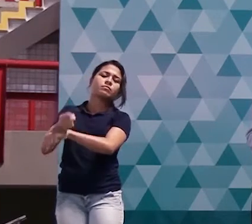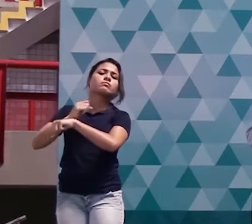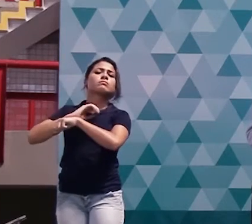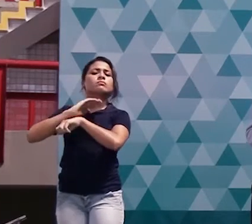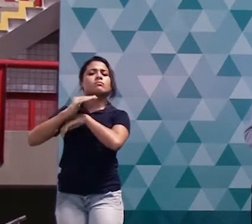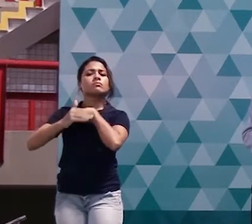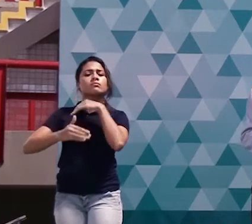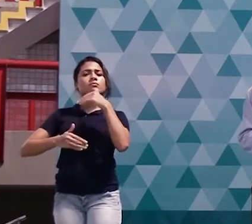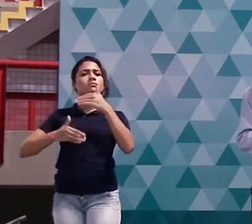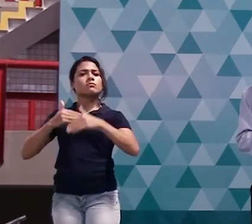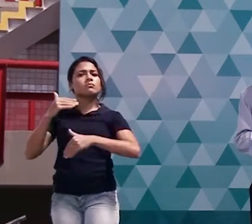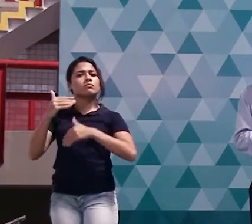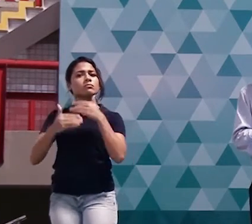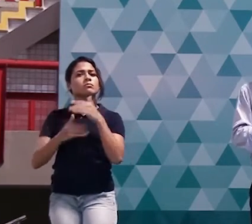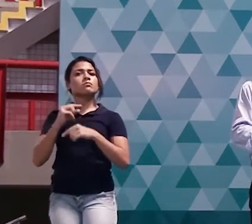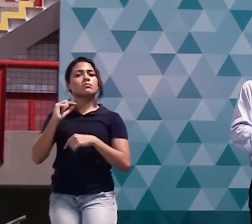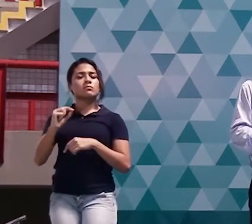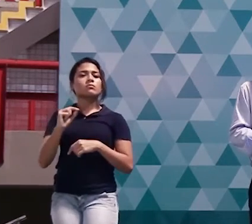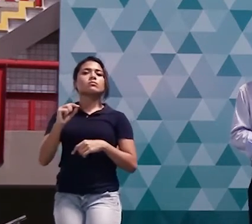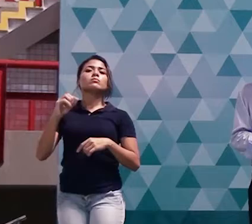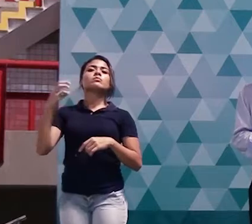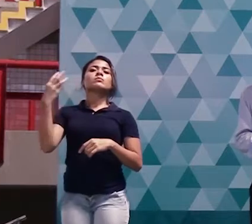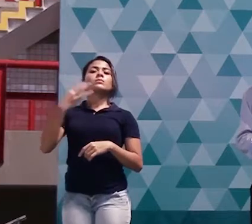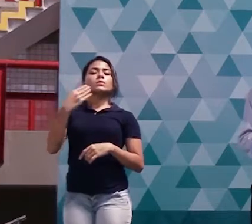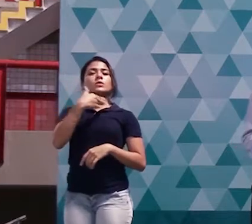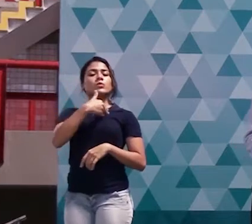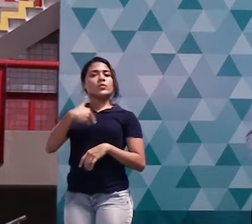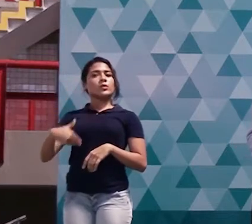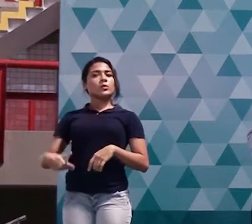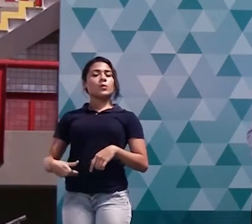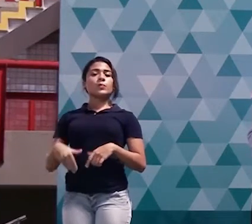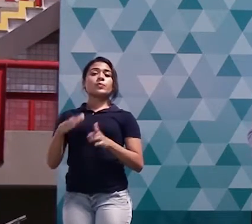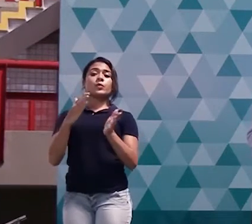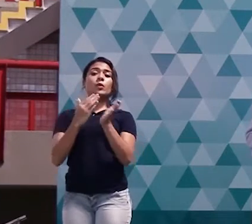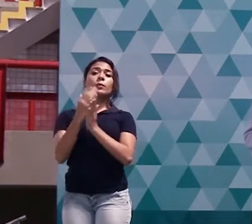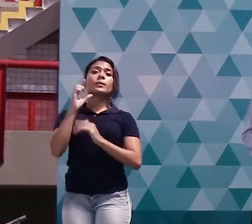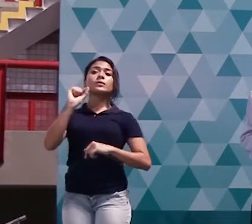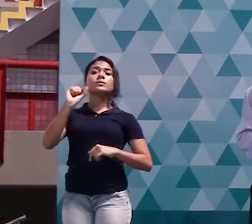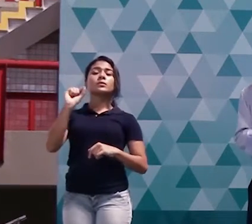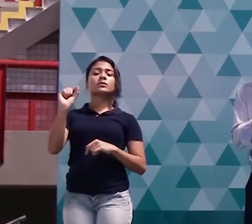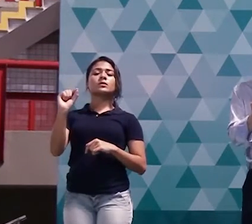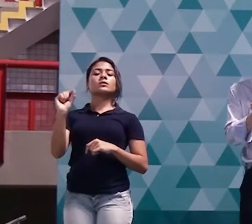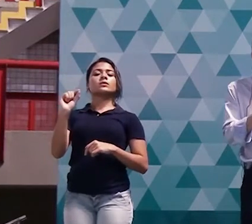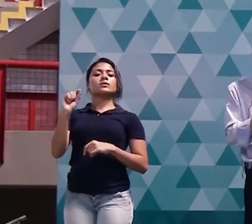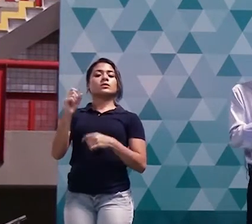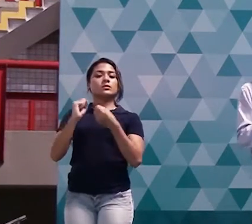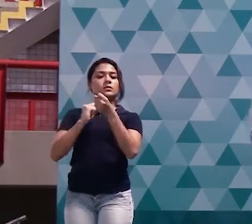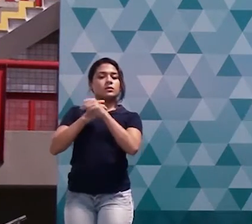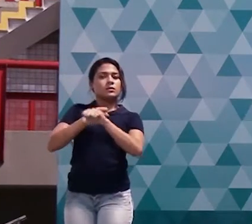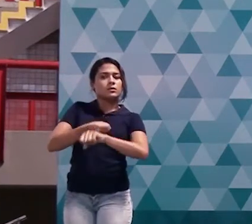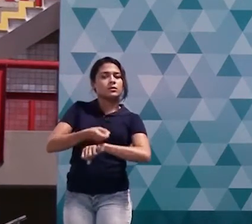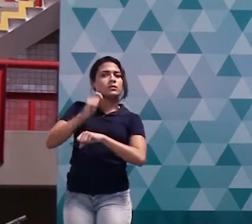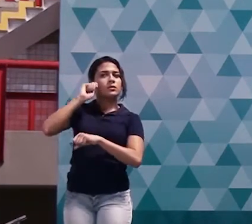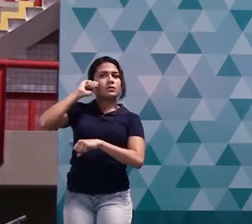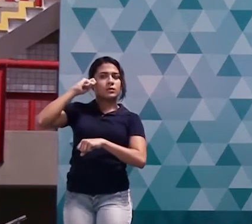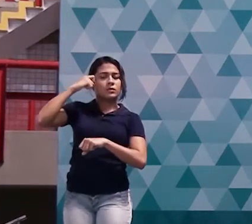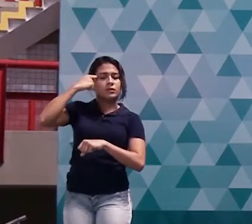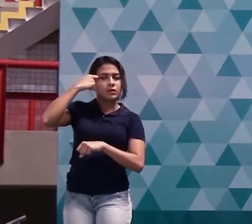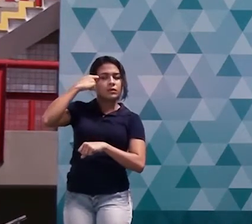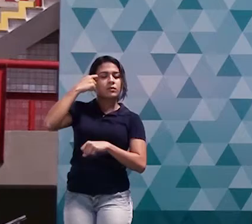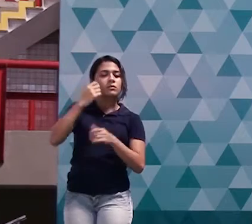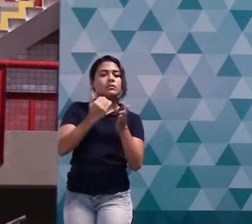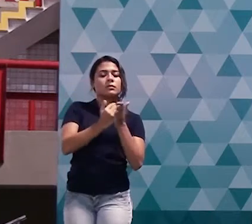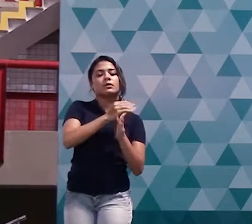com Mendes Saffa, o nosso terceiro governador-geral, só com ele é que começa o tráfico negreiro, aí você vai ter a proibição da escravidão